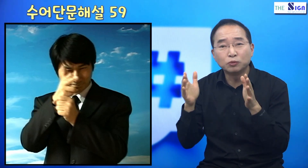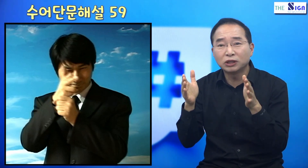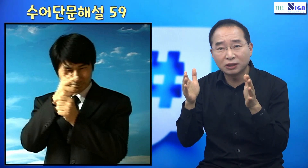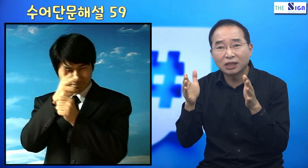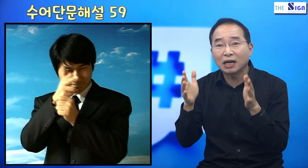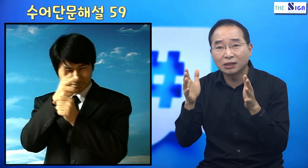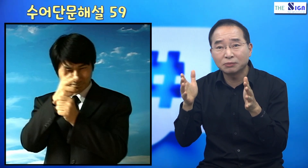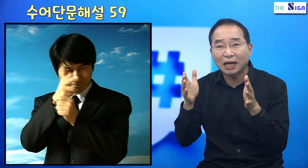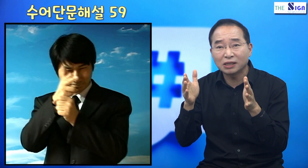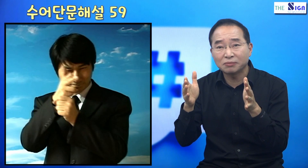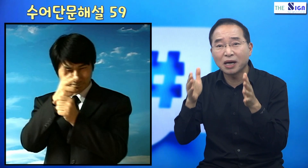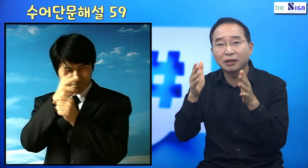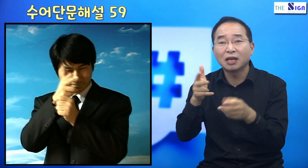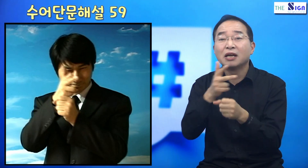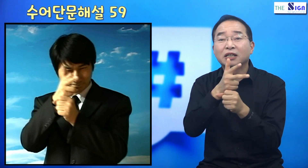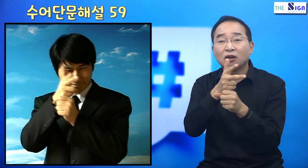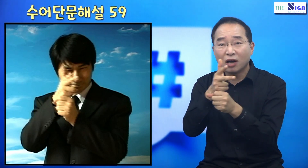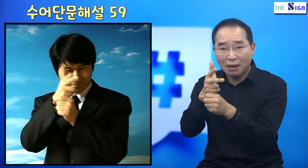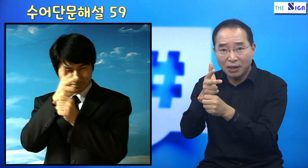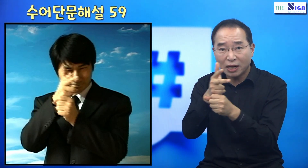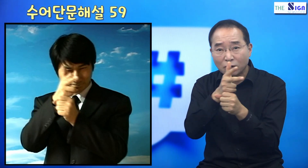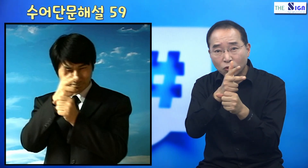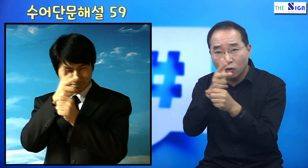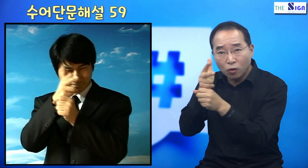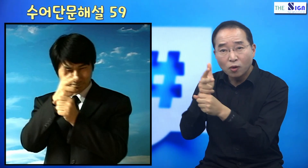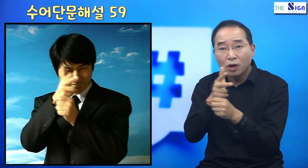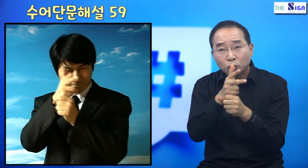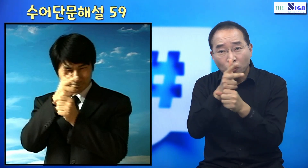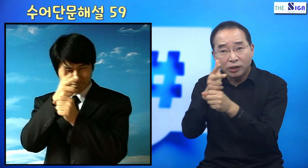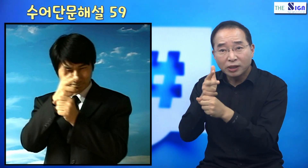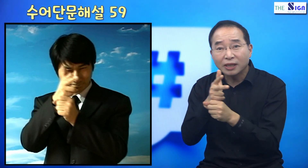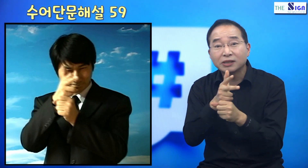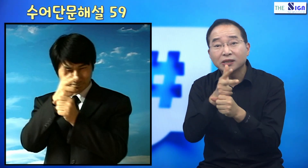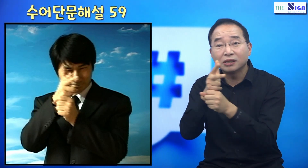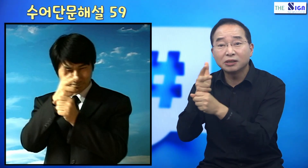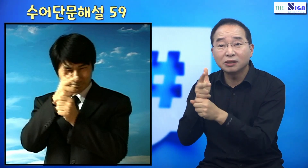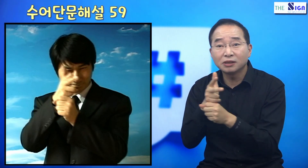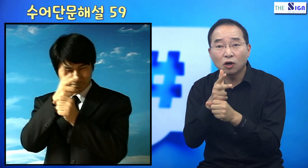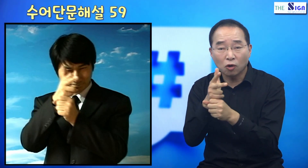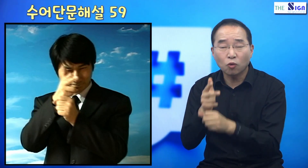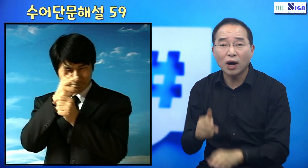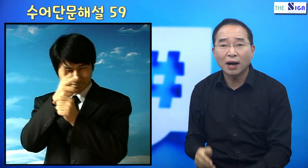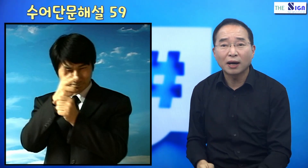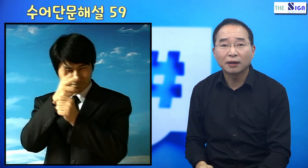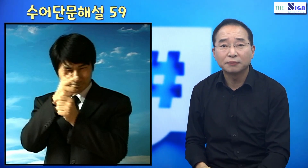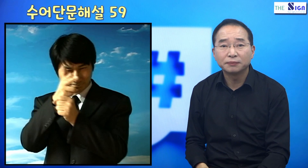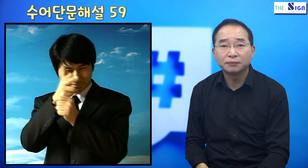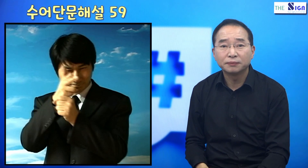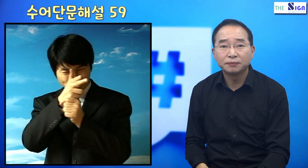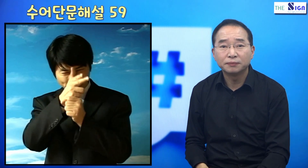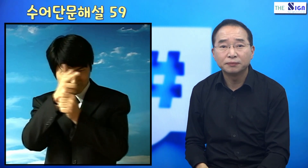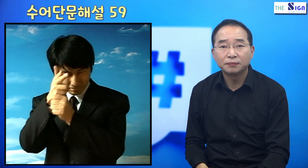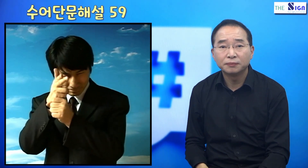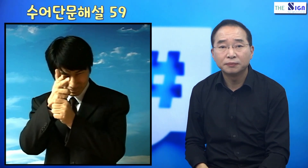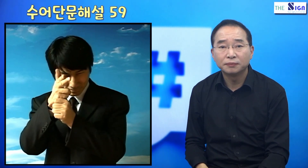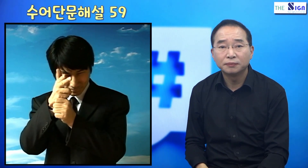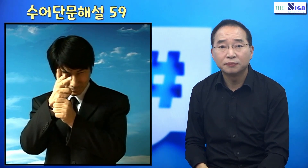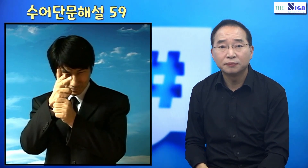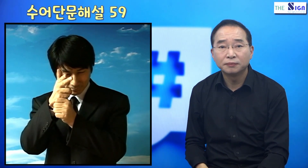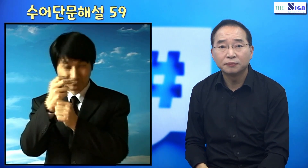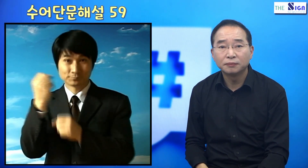완전히 전문가급은 아니지만 그런 카메라로 돌리니까 찍는 것과,